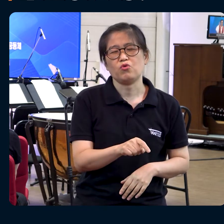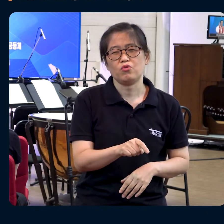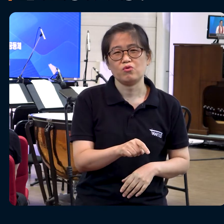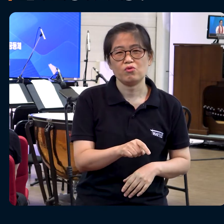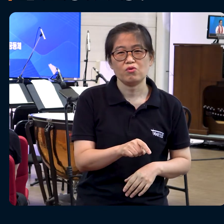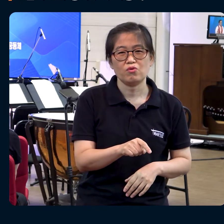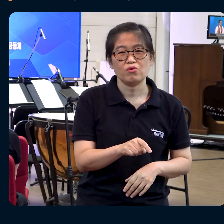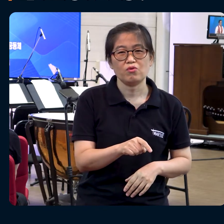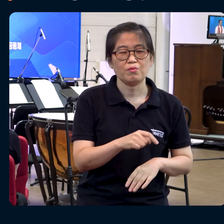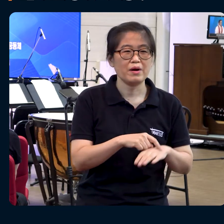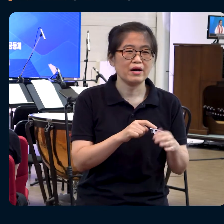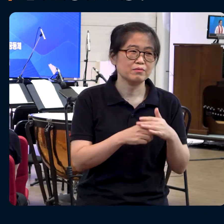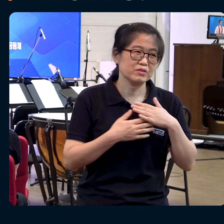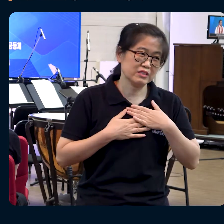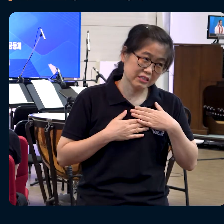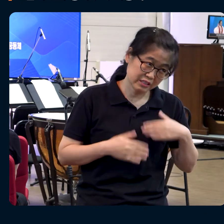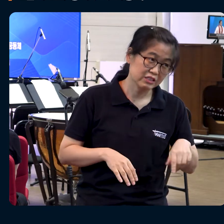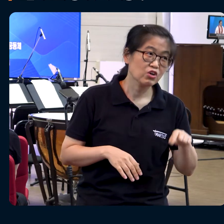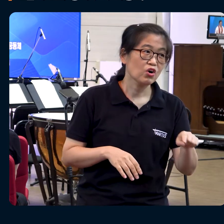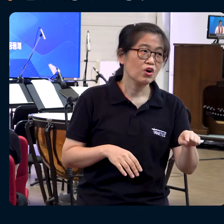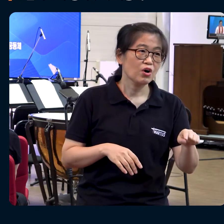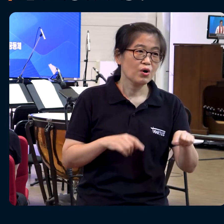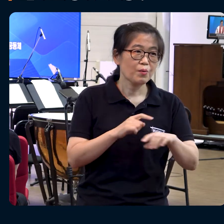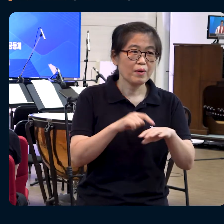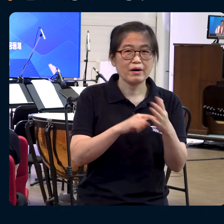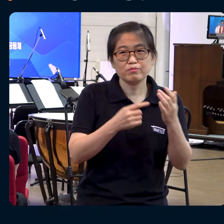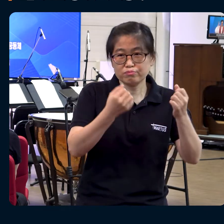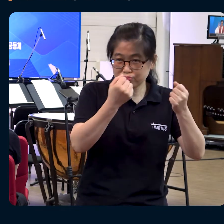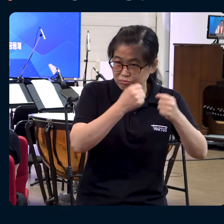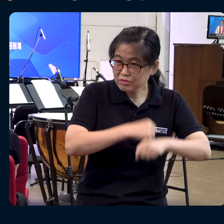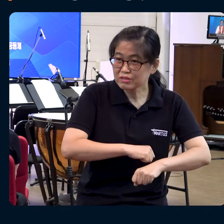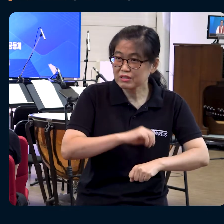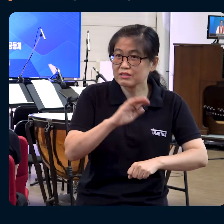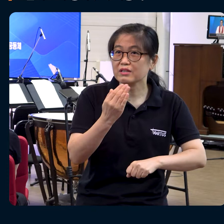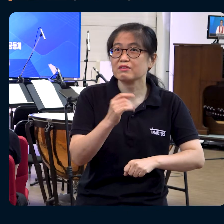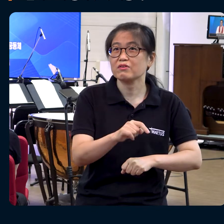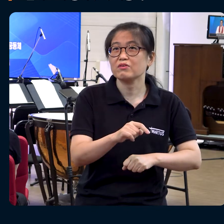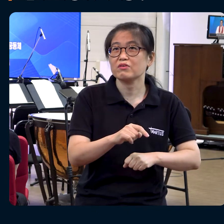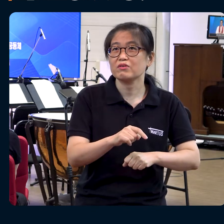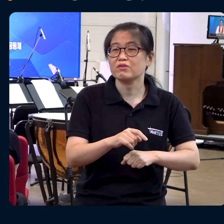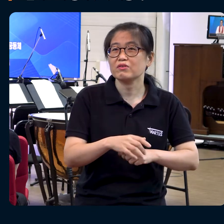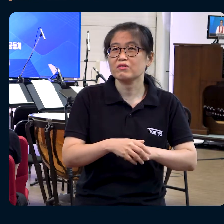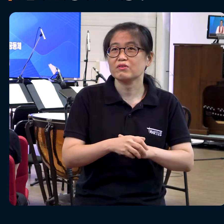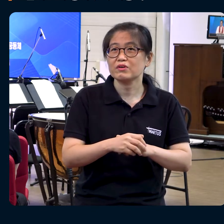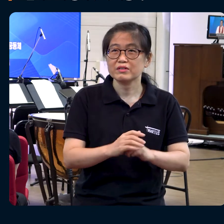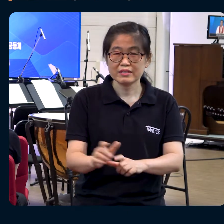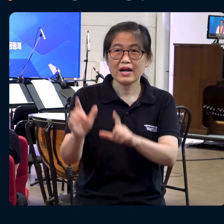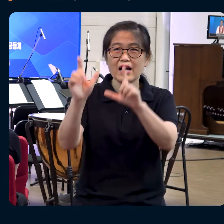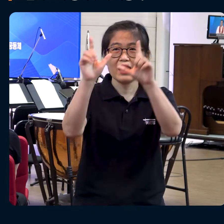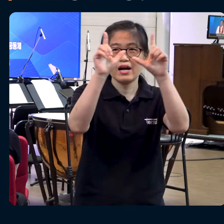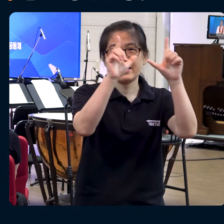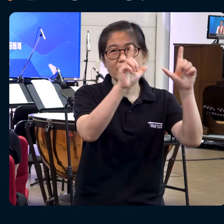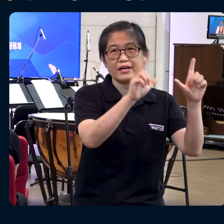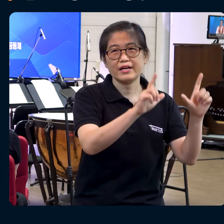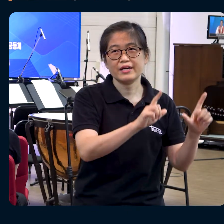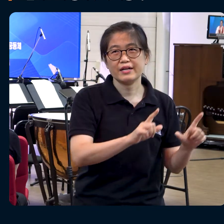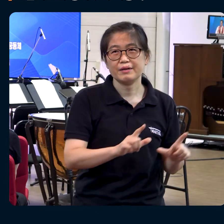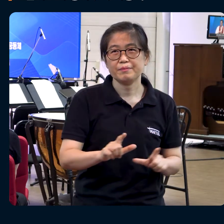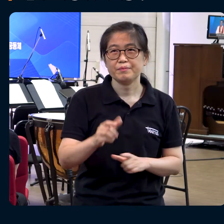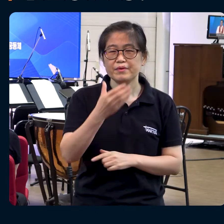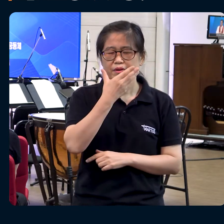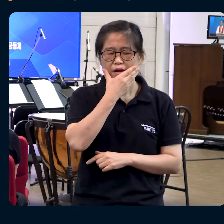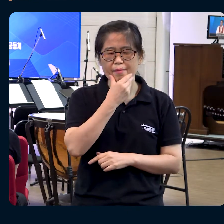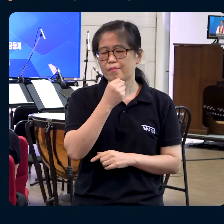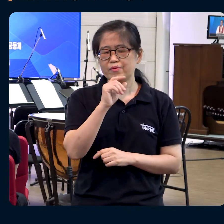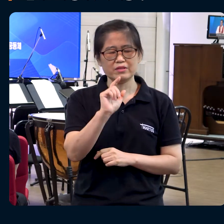지친 거다. 그게 마음이 지친 거예요. 그것이 마음이 무너진 것입니다. 그것이 그 삶이 무너진